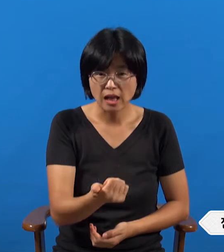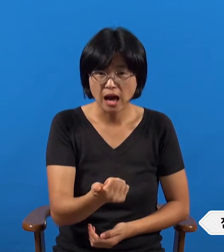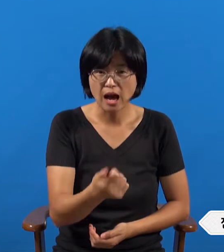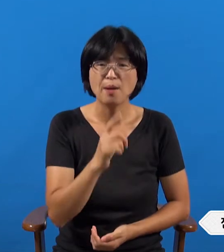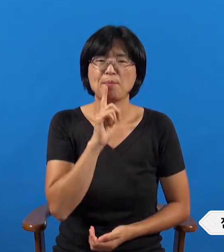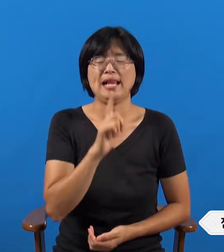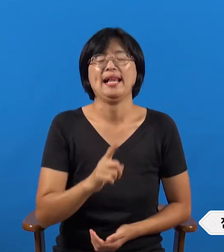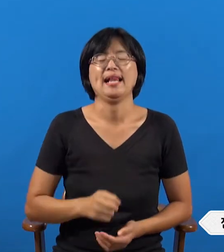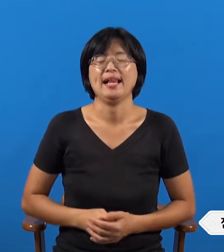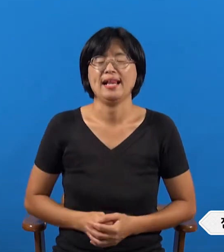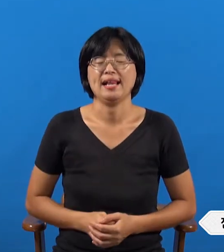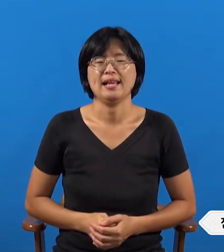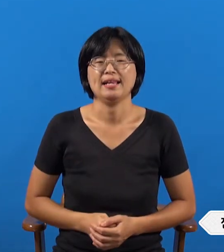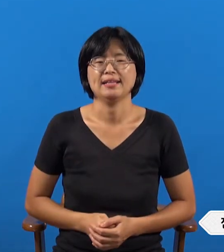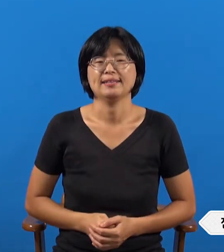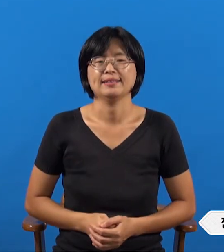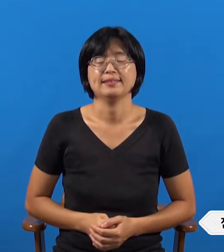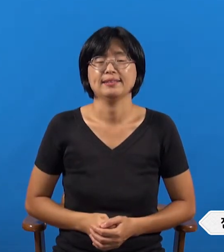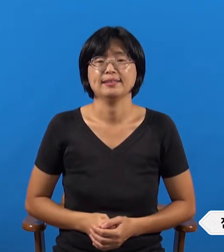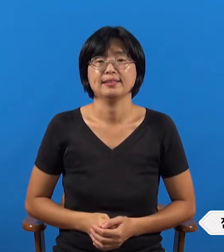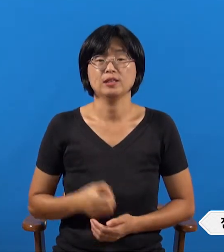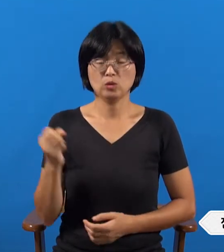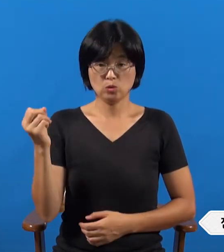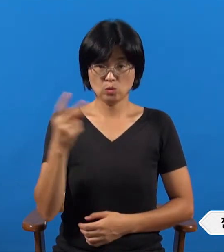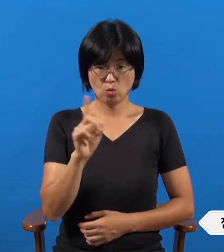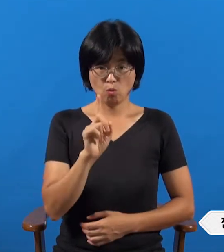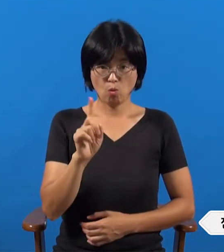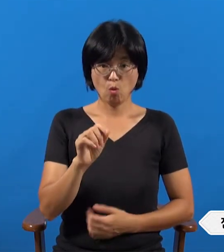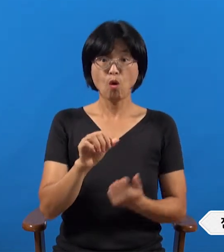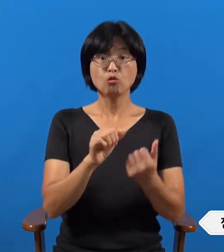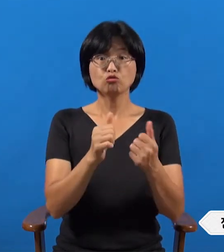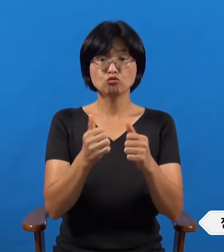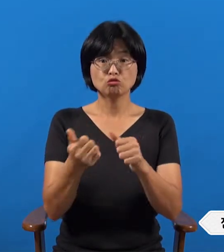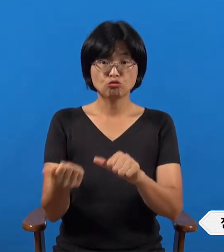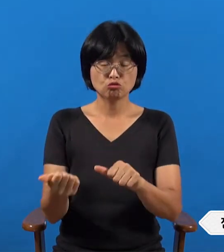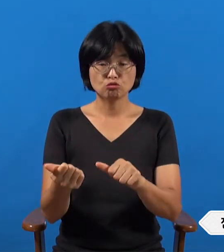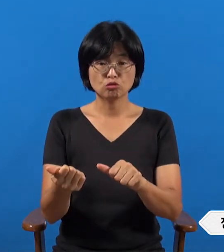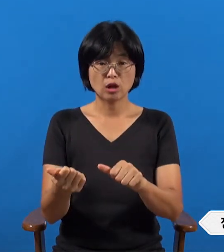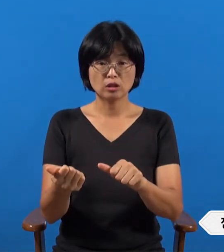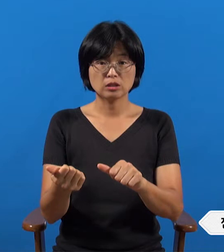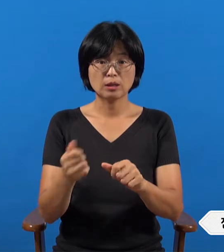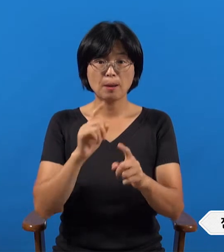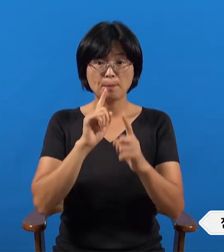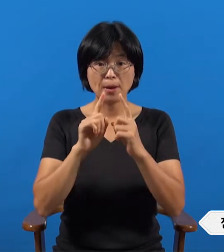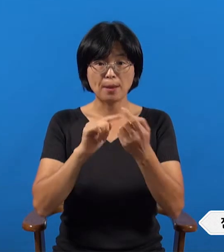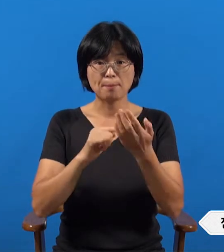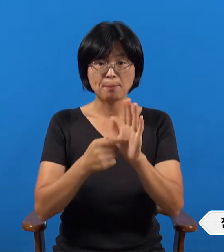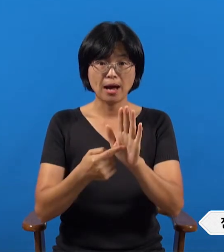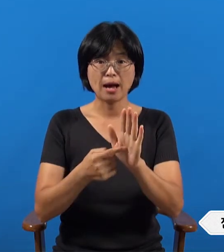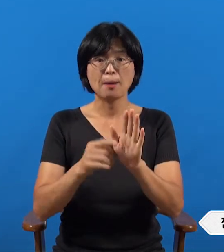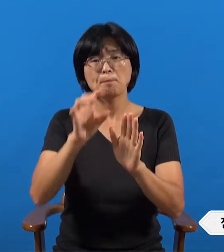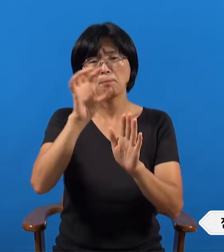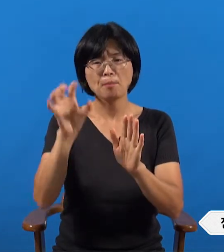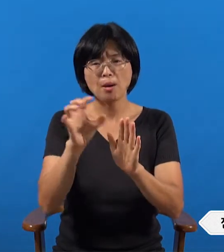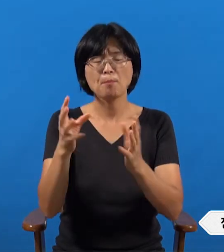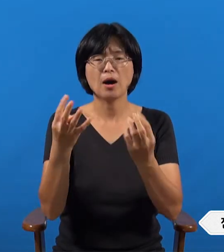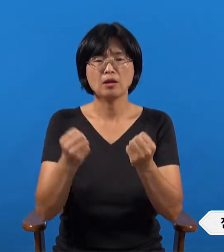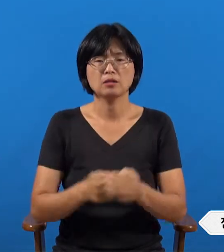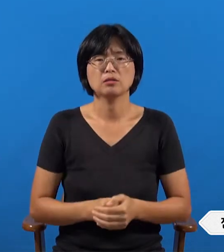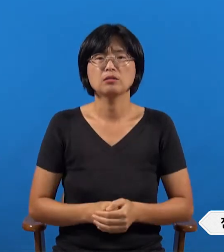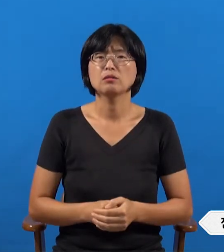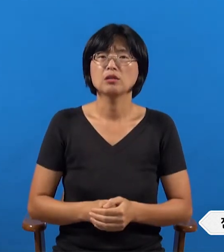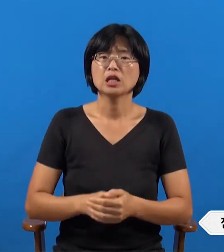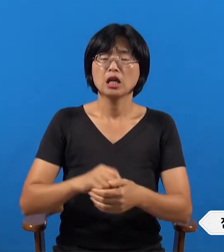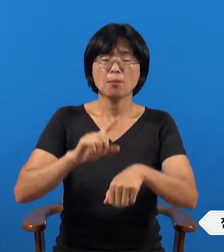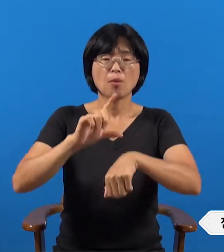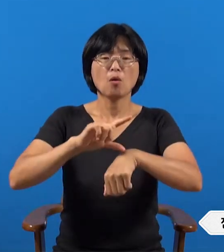죽겠다 라고 이야기합니다. 그런가 하면 죽는다는 표현도 얼마나 많이 쓰는지 모릅니다.